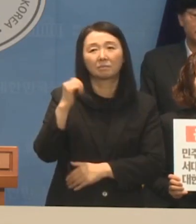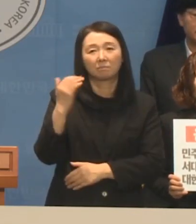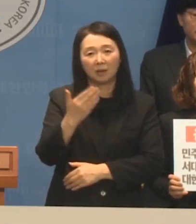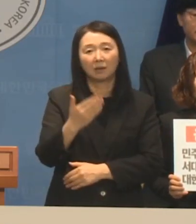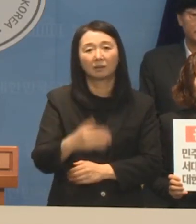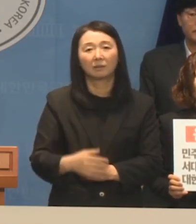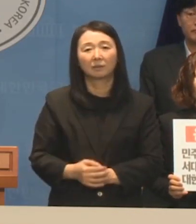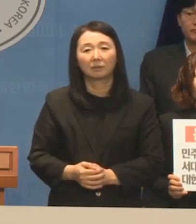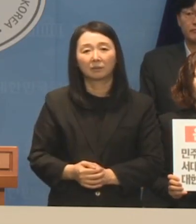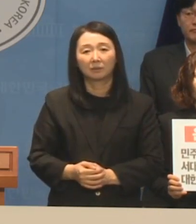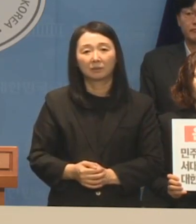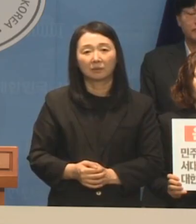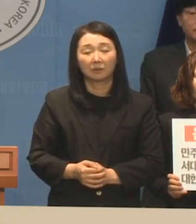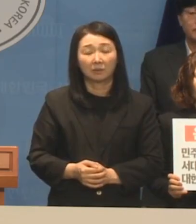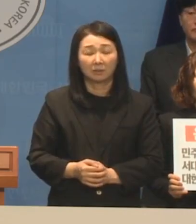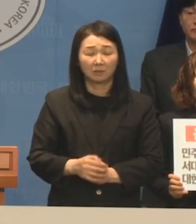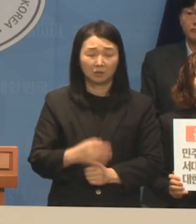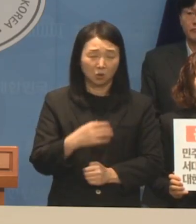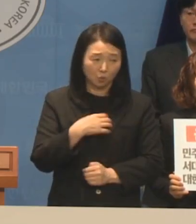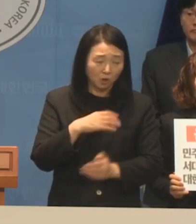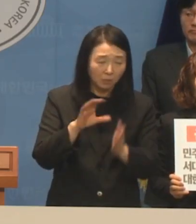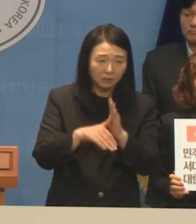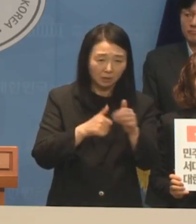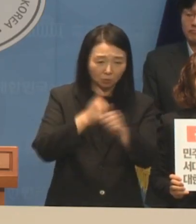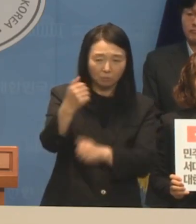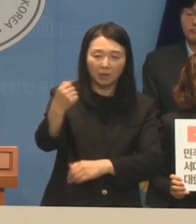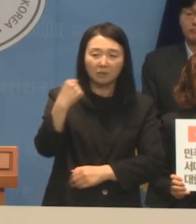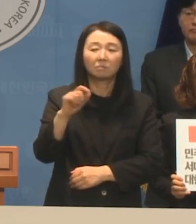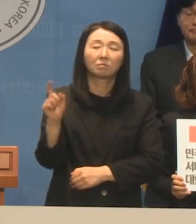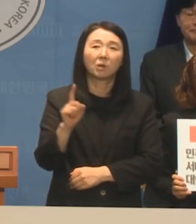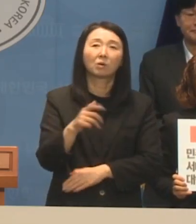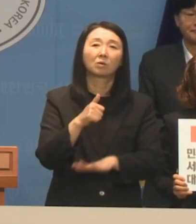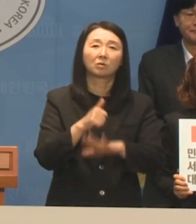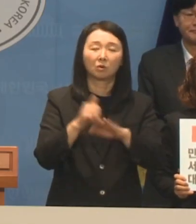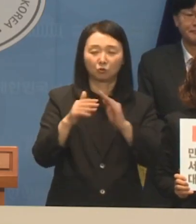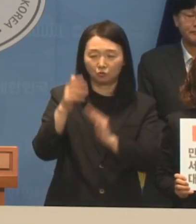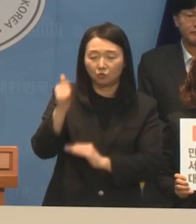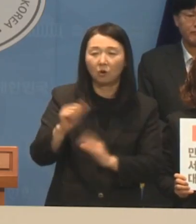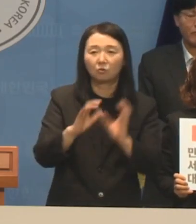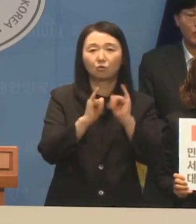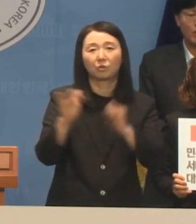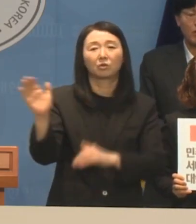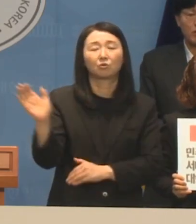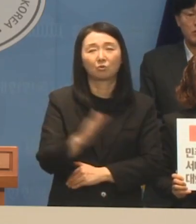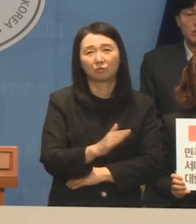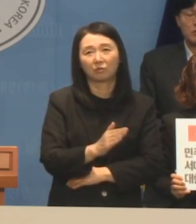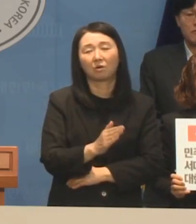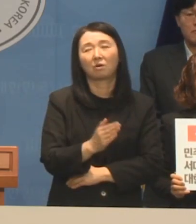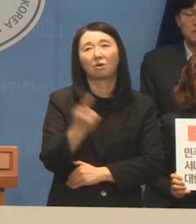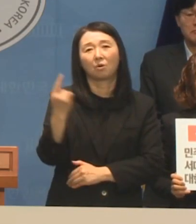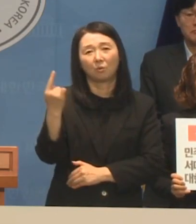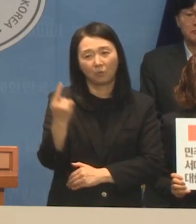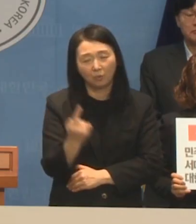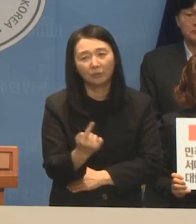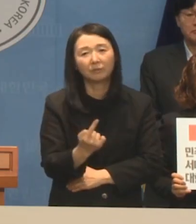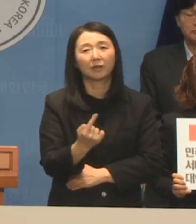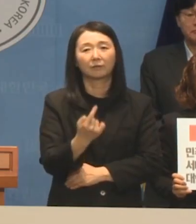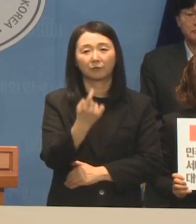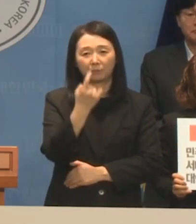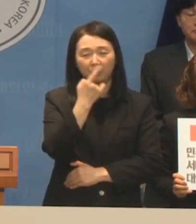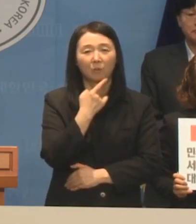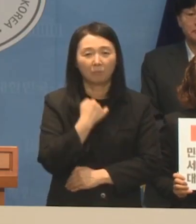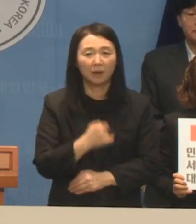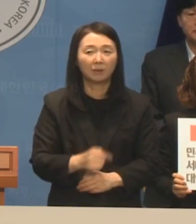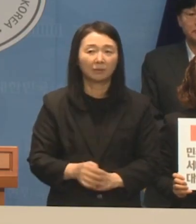되었습니다. 엄중한 시국을 돌파할 수 있는 힘은 결국 주권자 국민으로부터 나온다는 것을 몸소